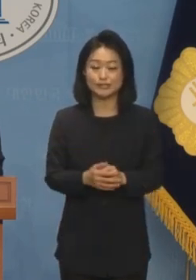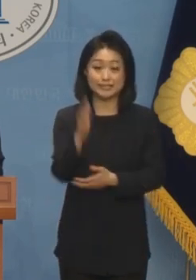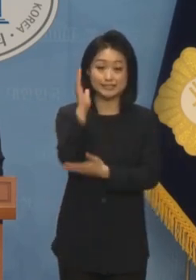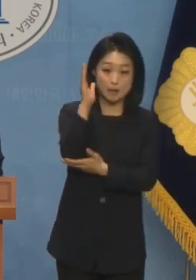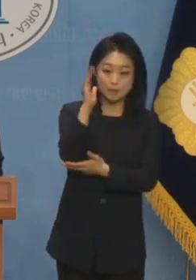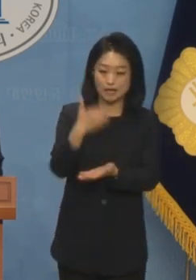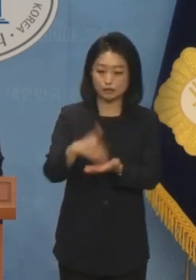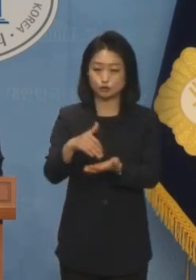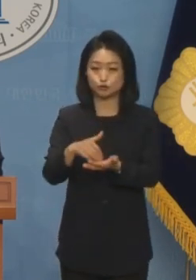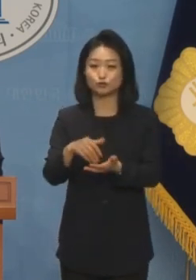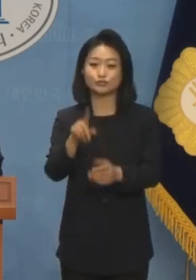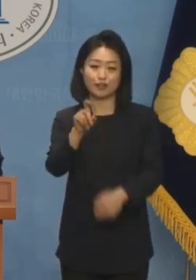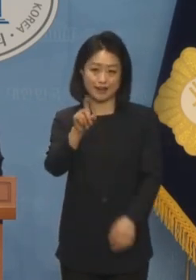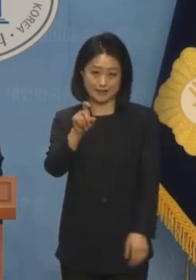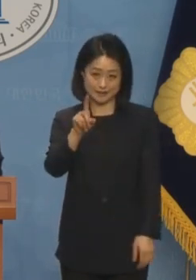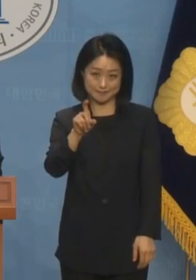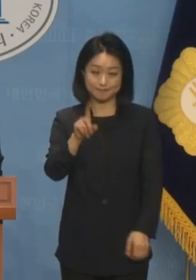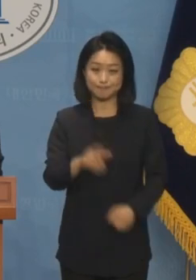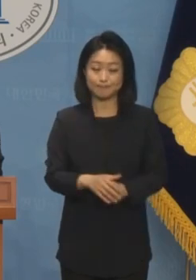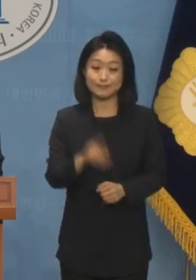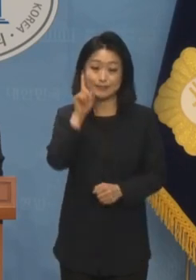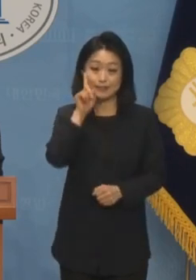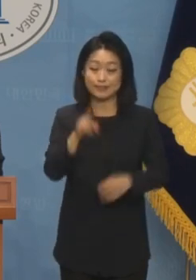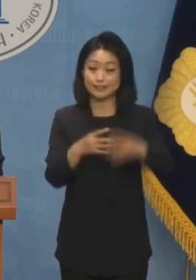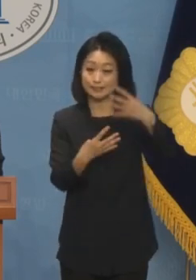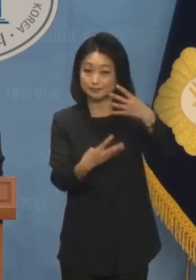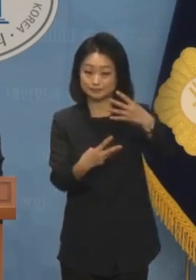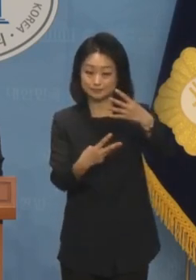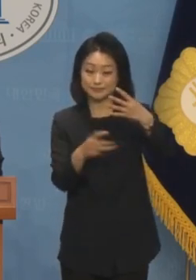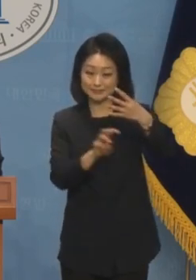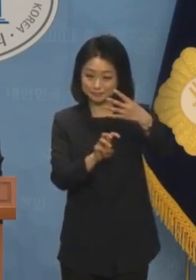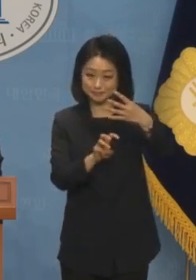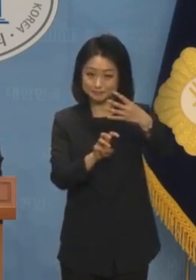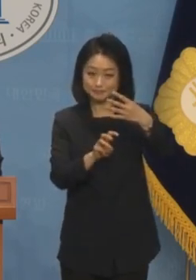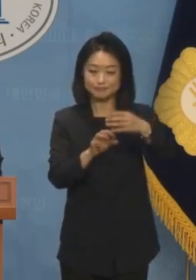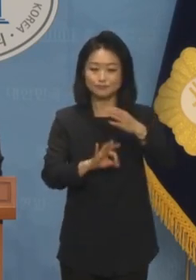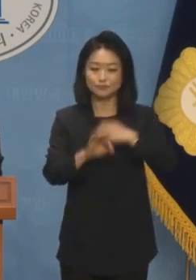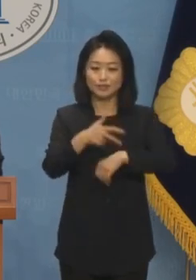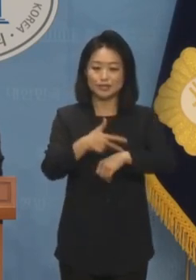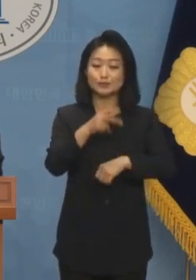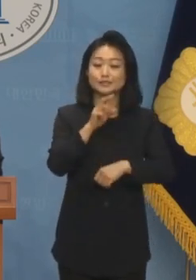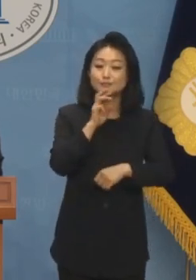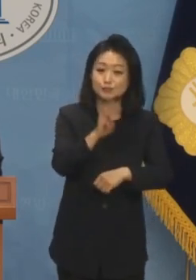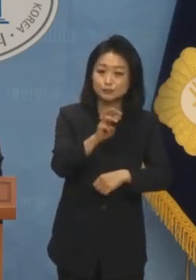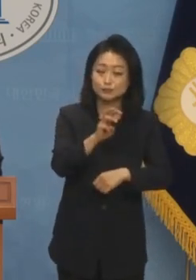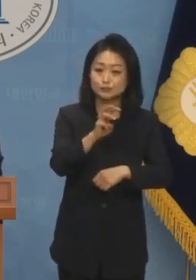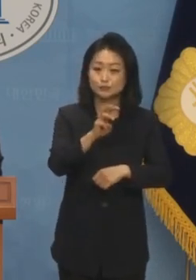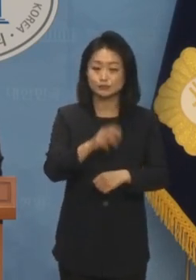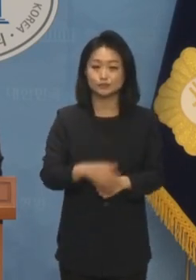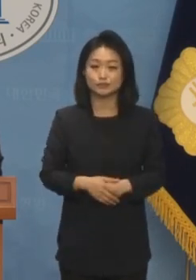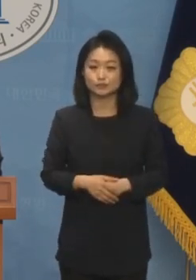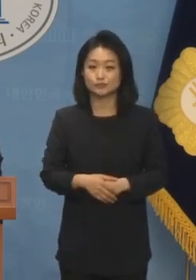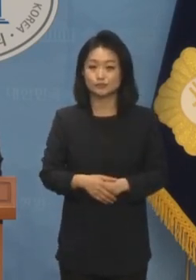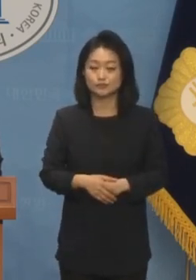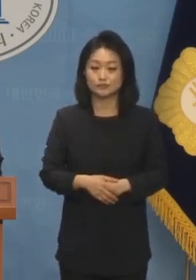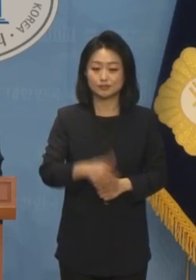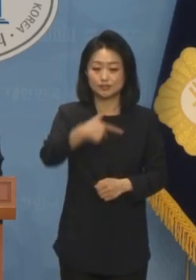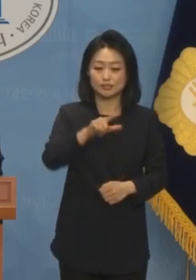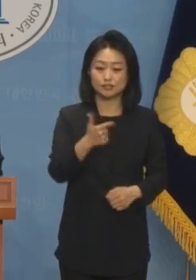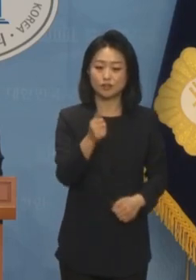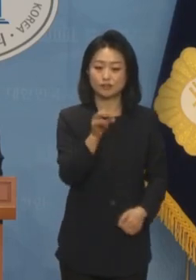모두 11건입니다. 내일 4월 30일 오전 7시 30분 강변서재에서